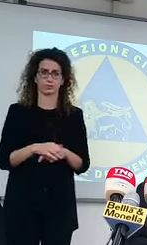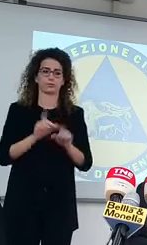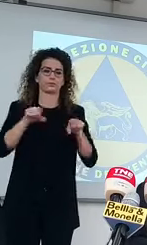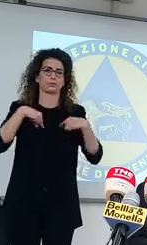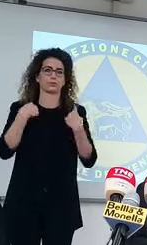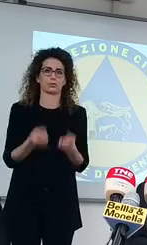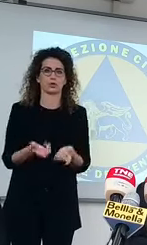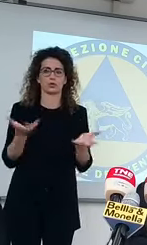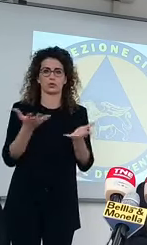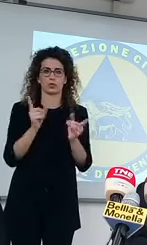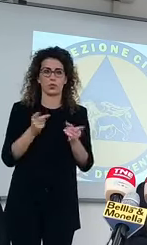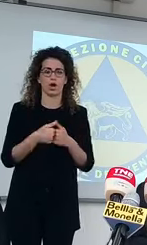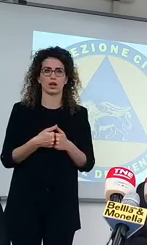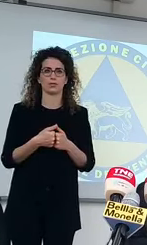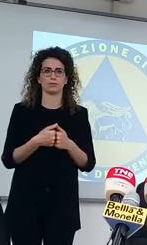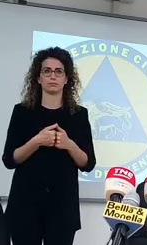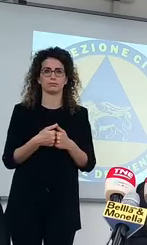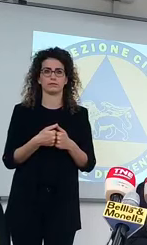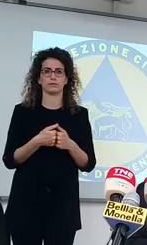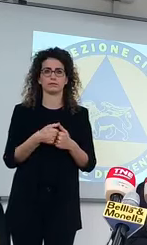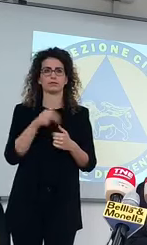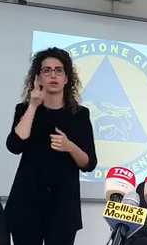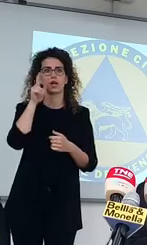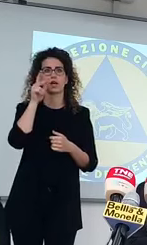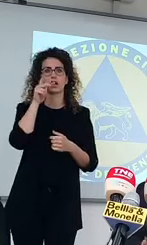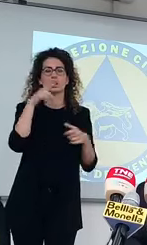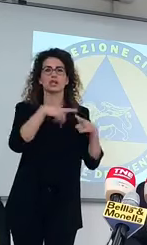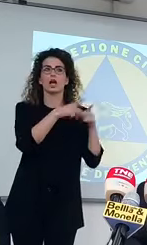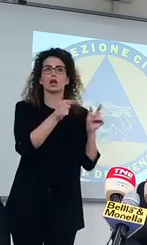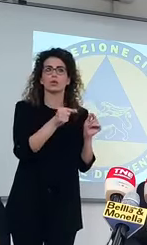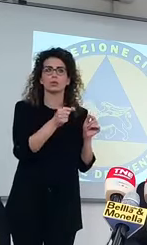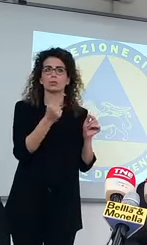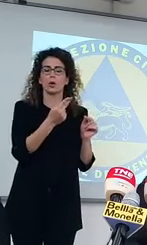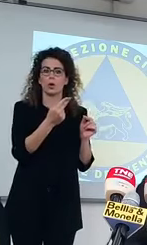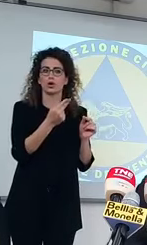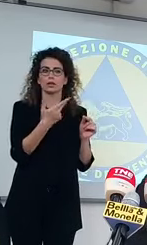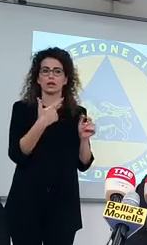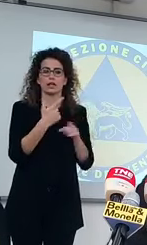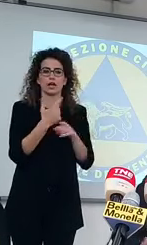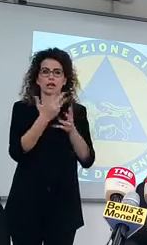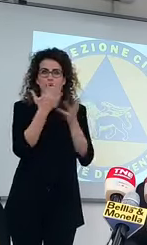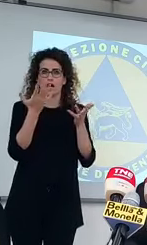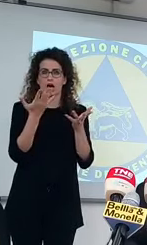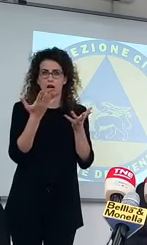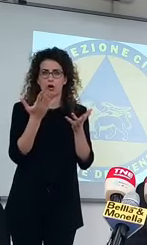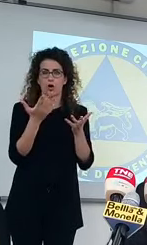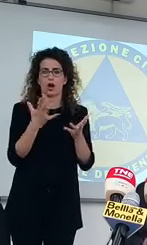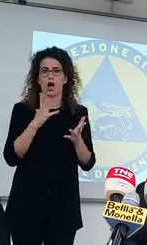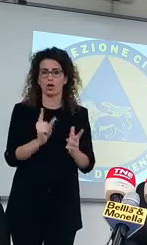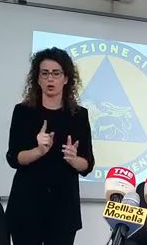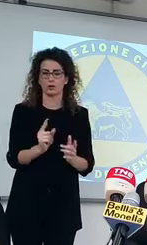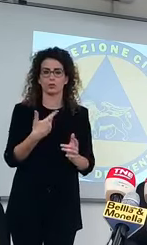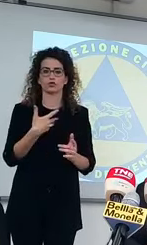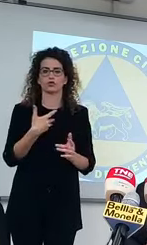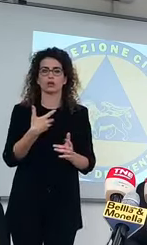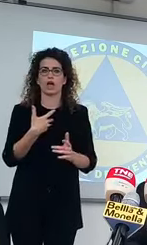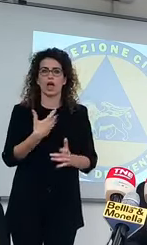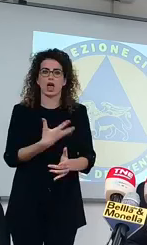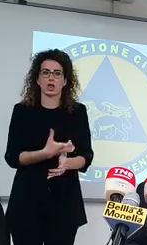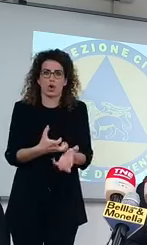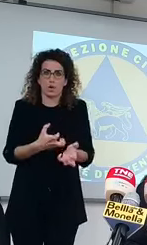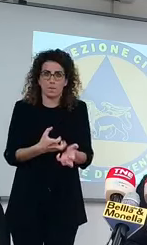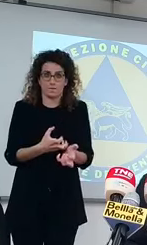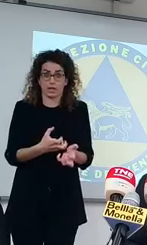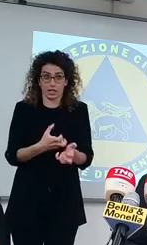anche del decesso che c'è stato del ragazzo in Liguria, che è ancora da chiarire per carità, e di altri fatti, di eventi trombotici profondi,